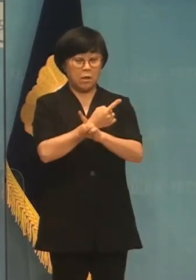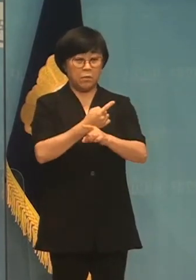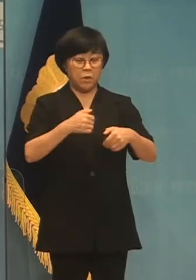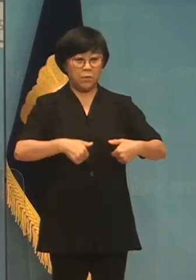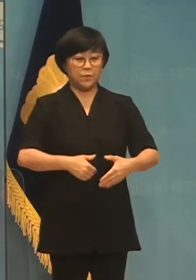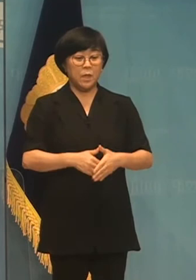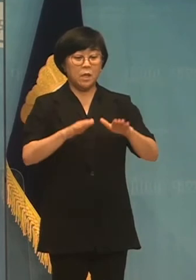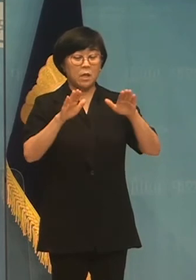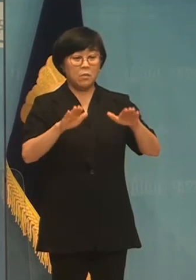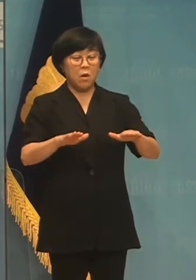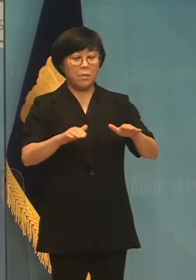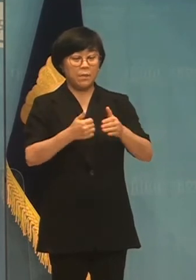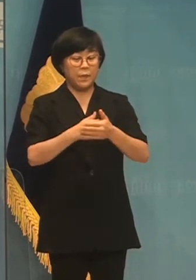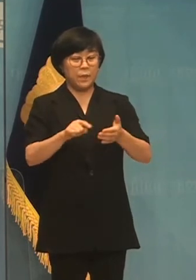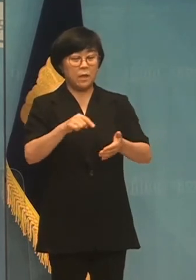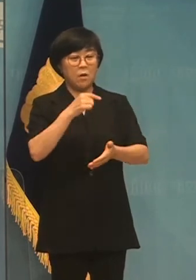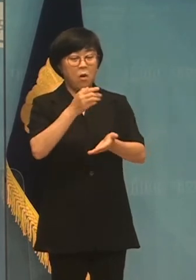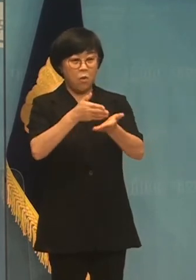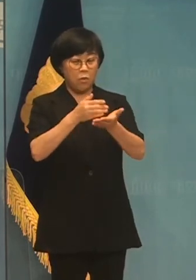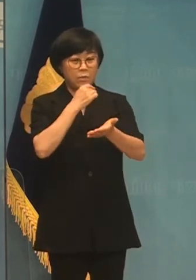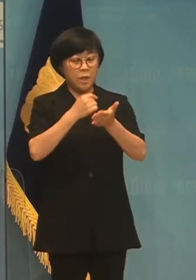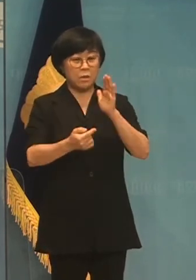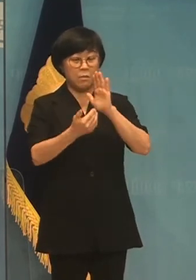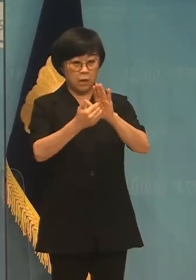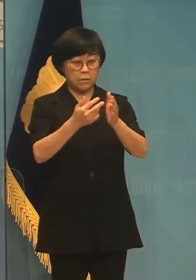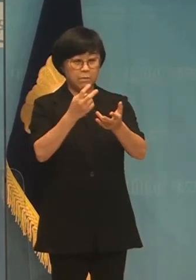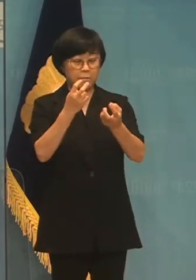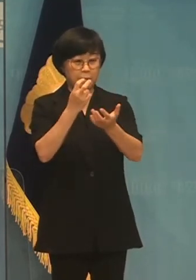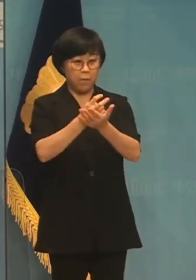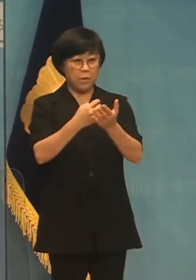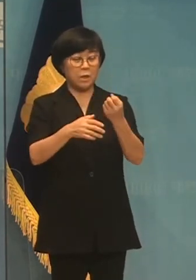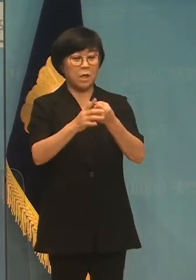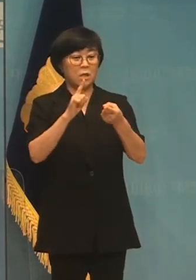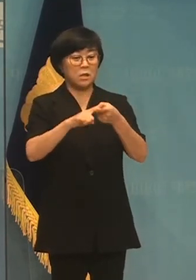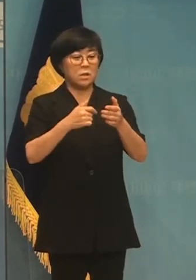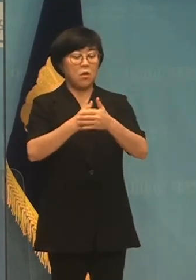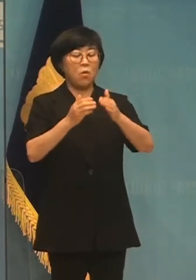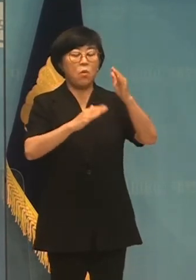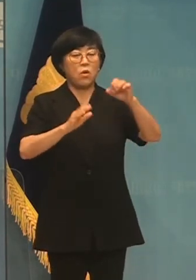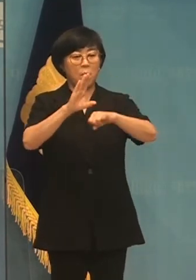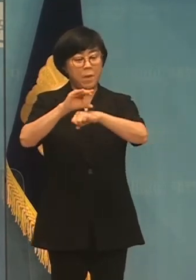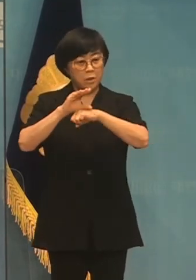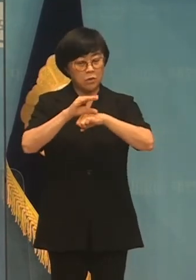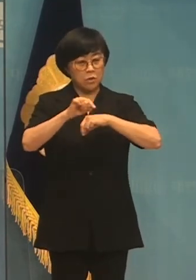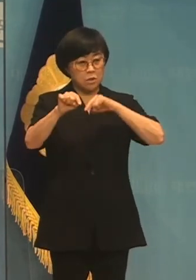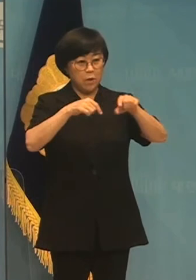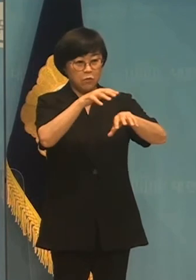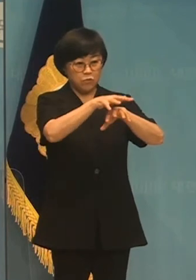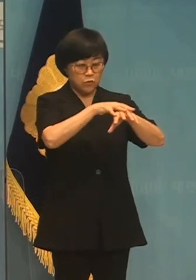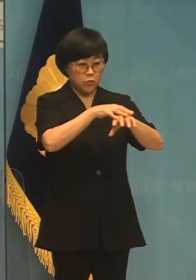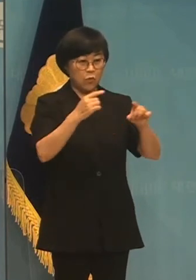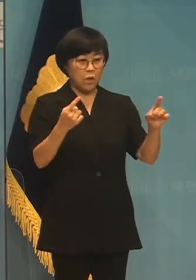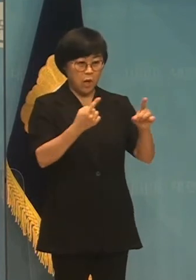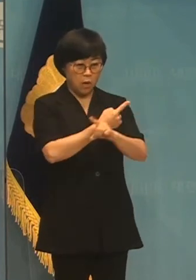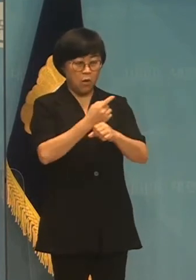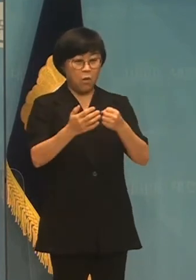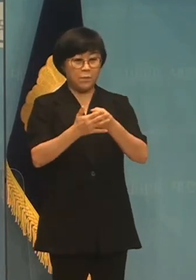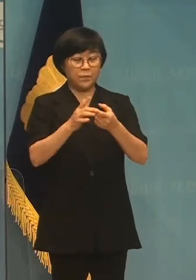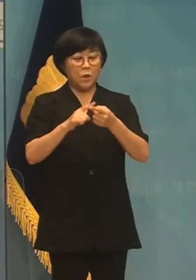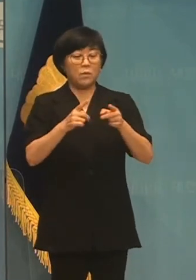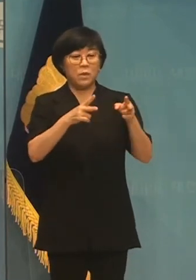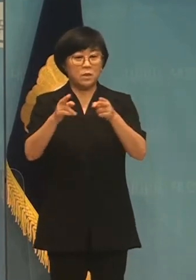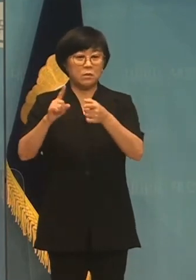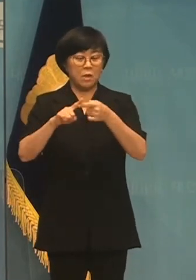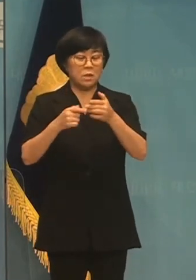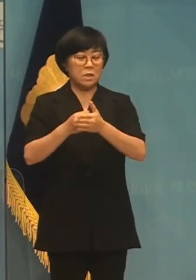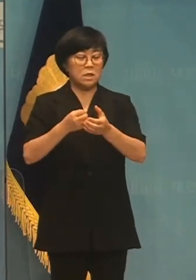이번 언론중재법 논의에 덧붙여 공영방송 지배구조 개혁, 편집 독립권 확보를 위한